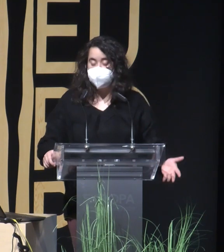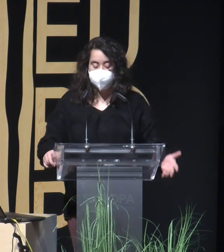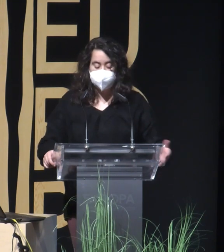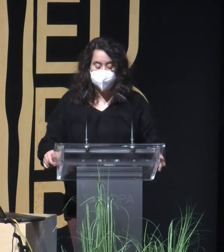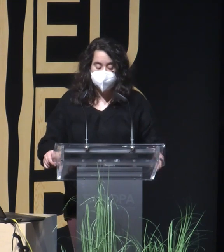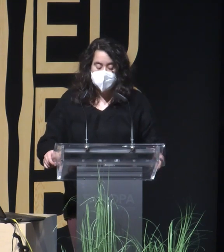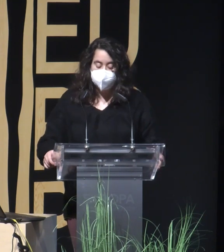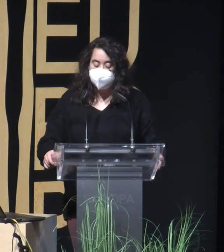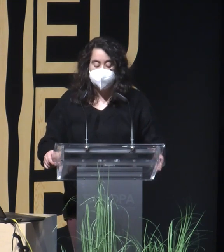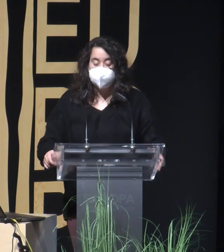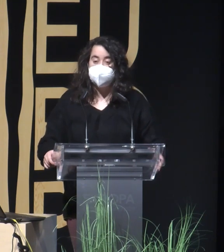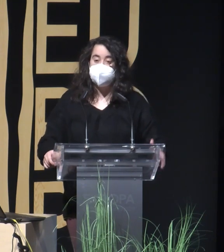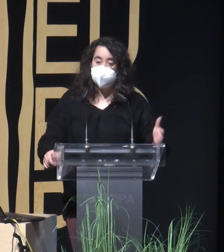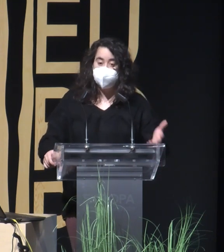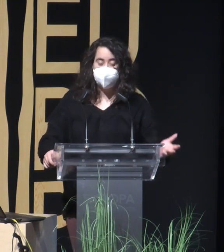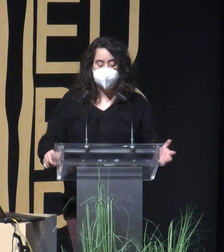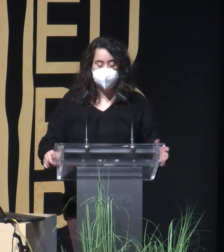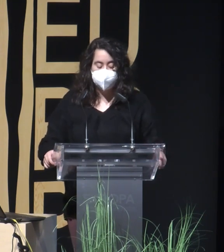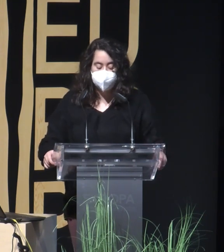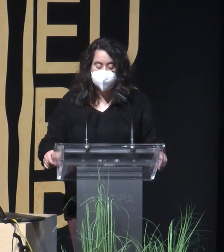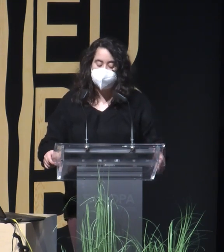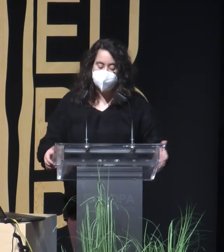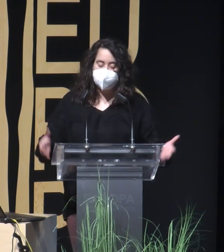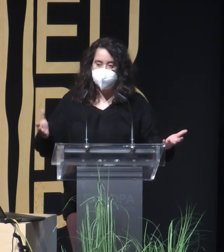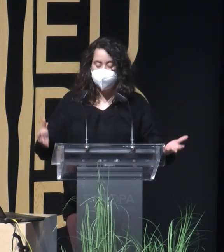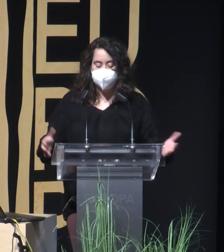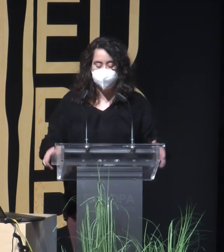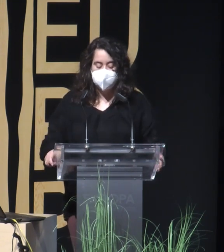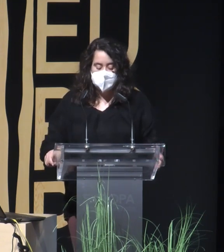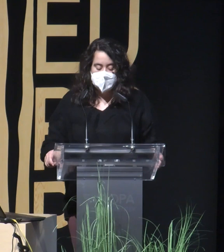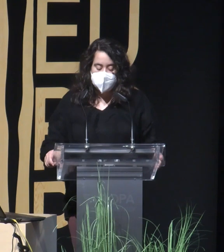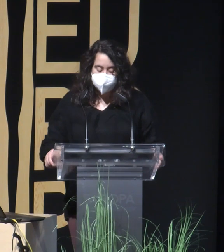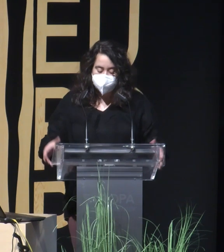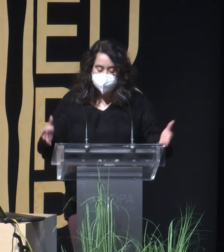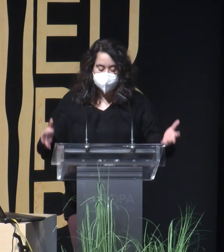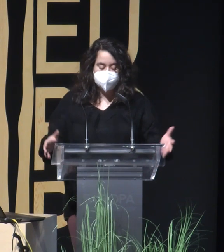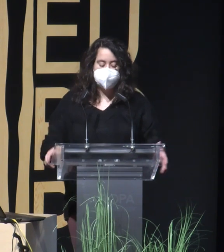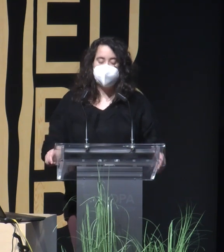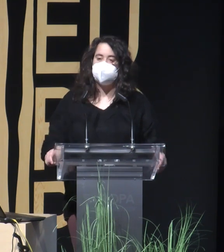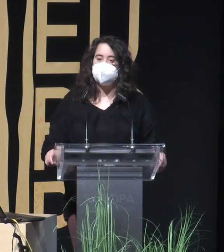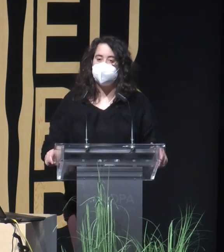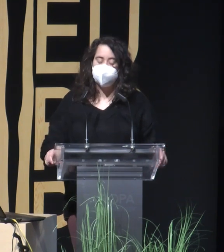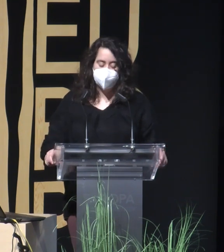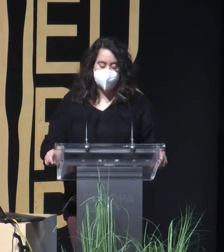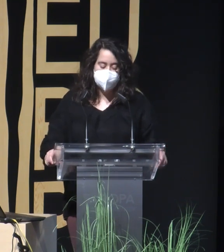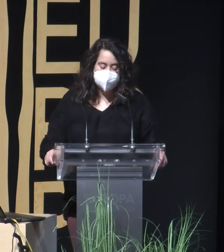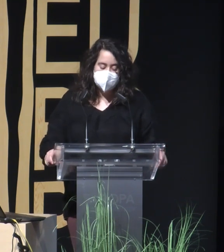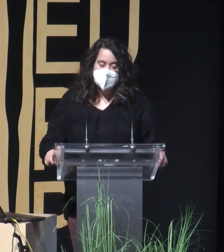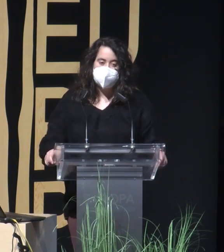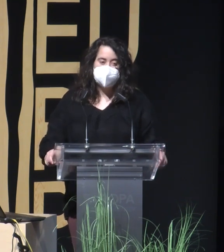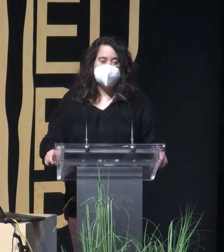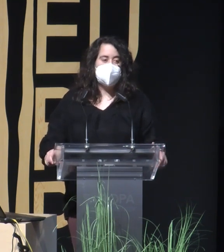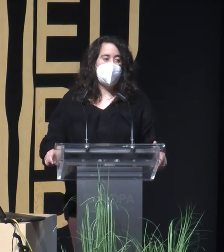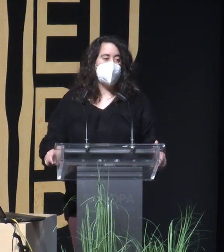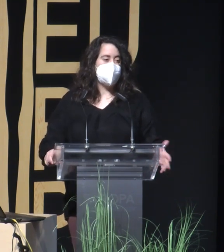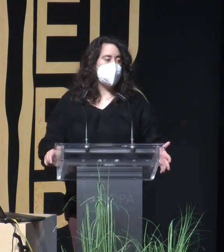que hayan aceptado nuestra invitación para este evento y también agradeceros a vosotras, a todas las personas que hoy os encontráis en